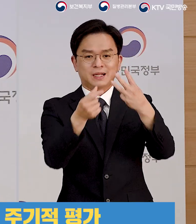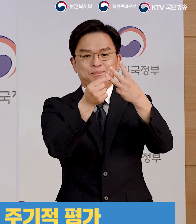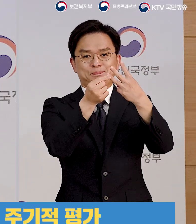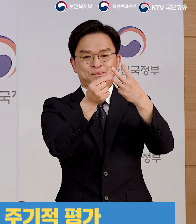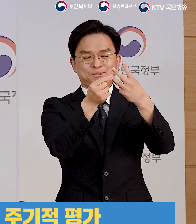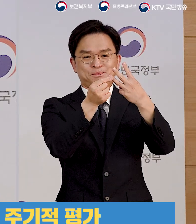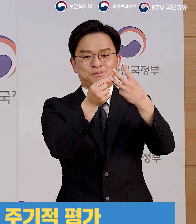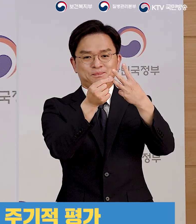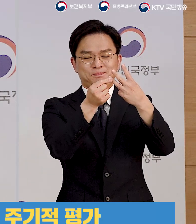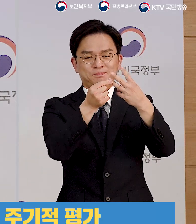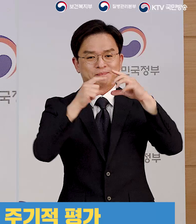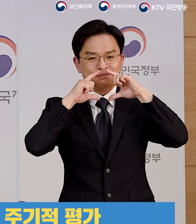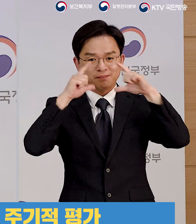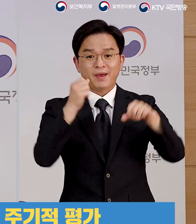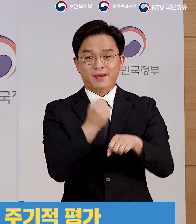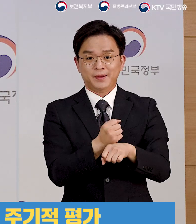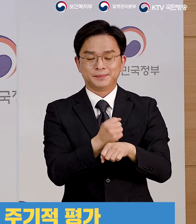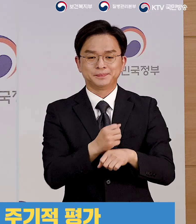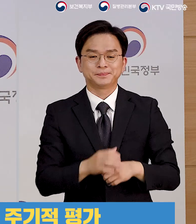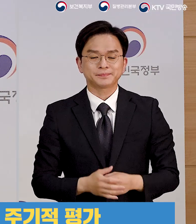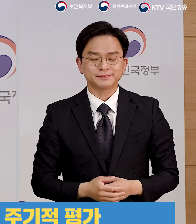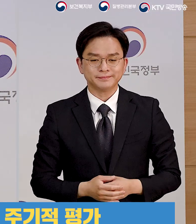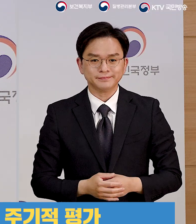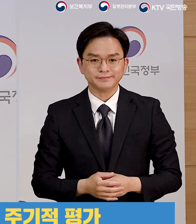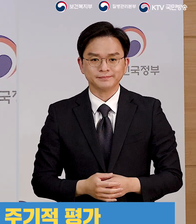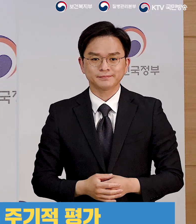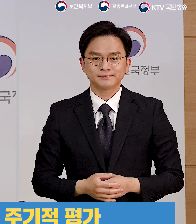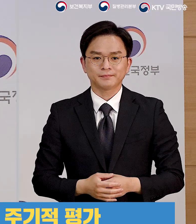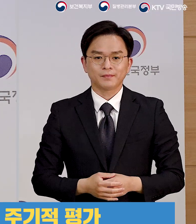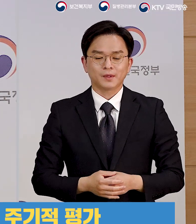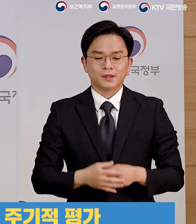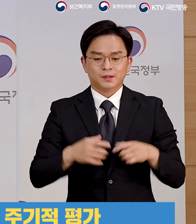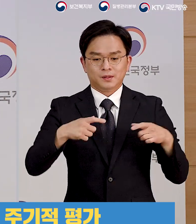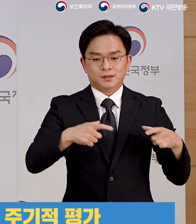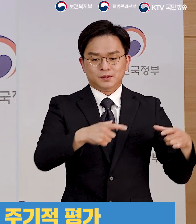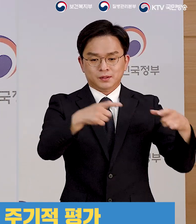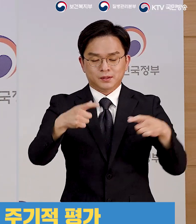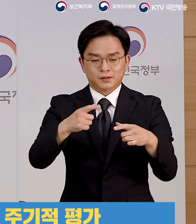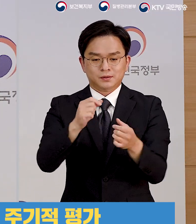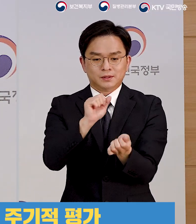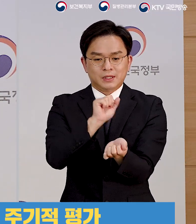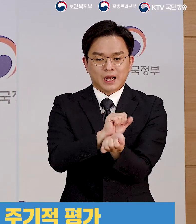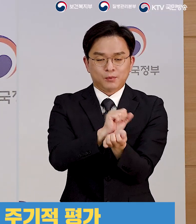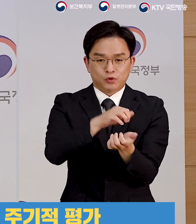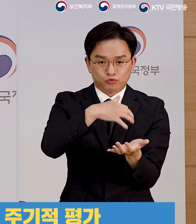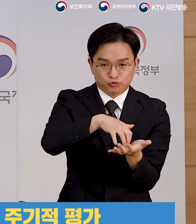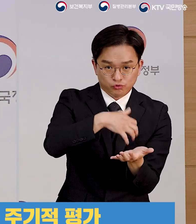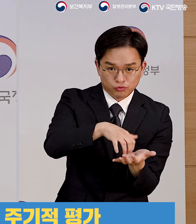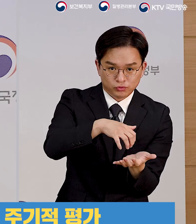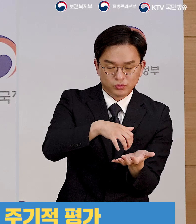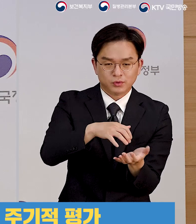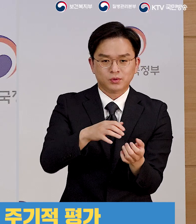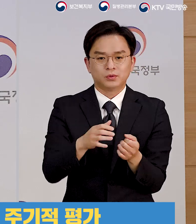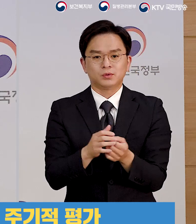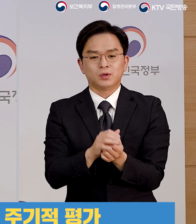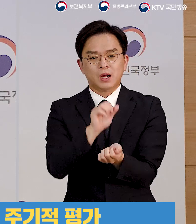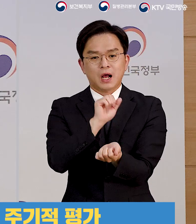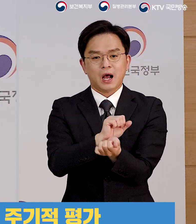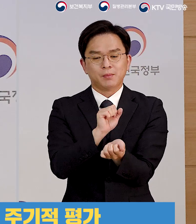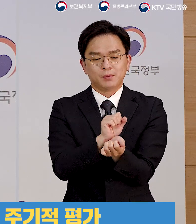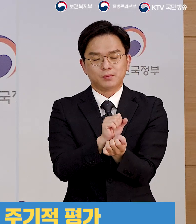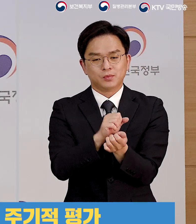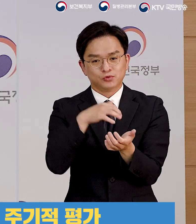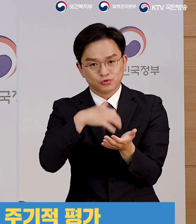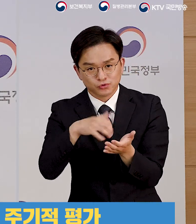해외 유입 사례는 전파 위험도가 낮기 때문에 지역사회에서 발생하는 환자 수와 집단 감염, 경로